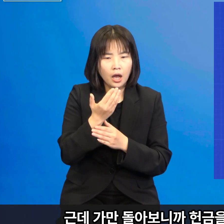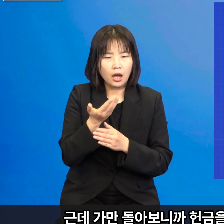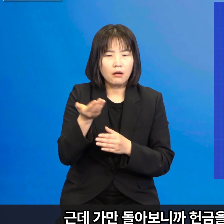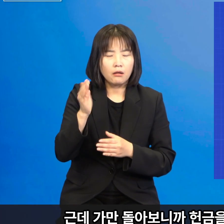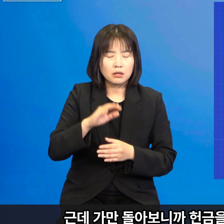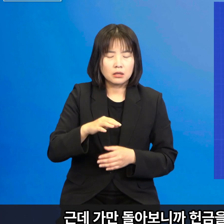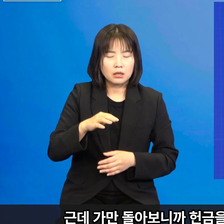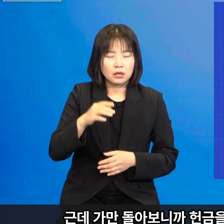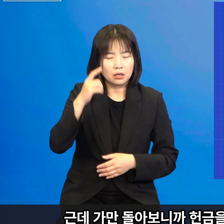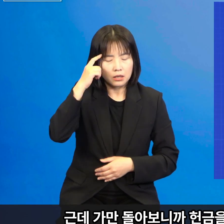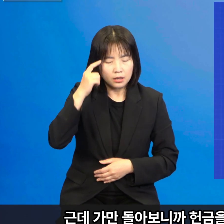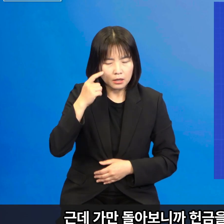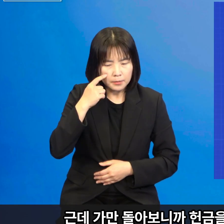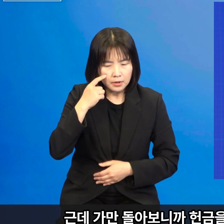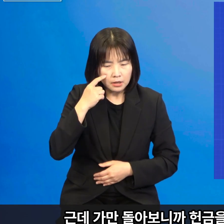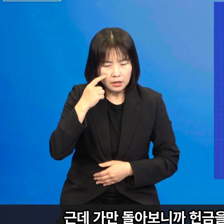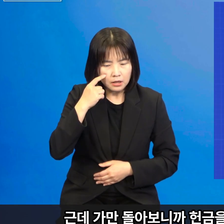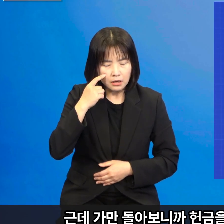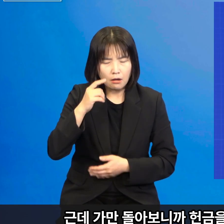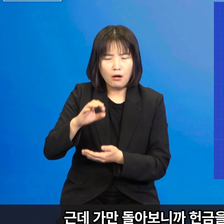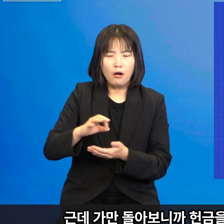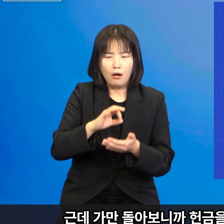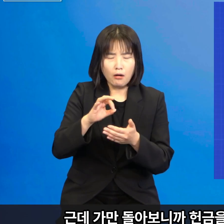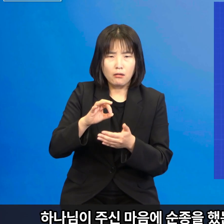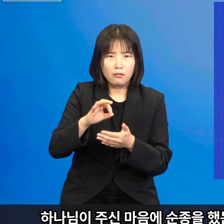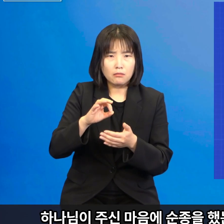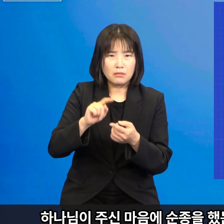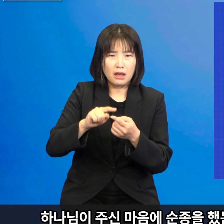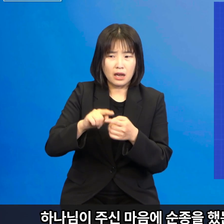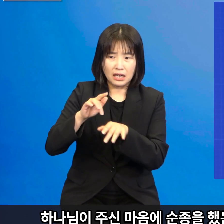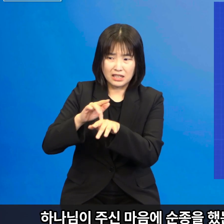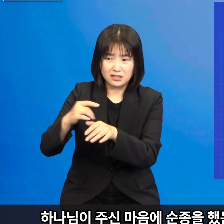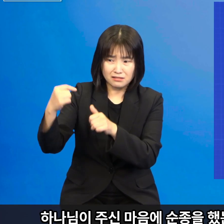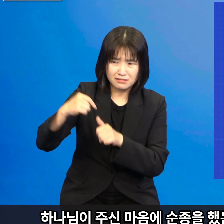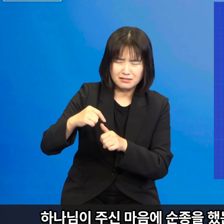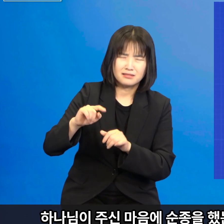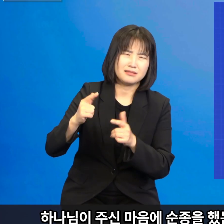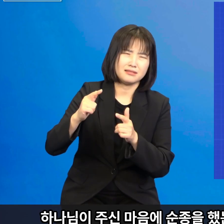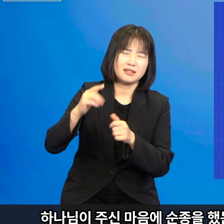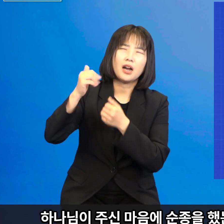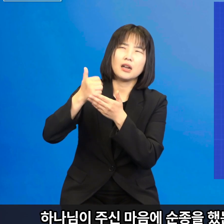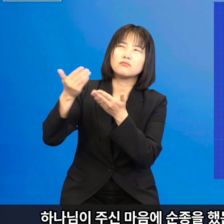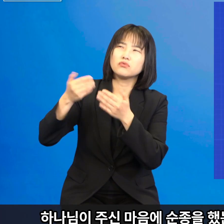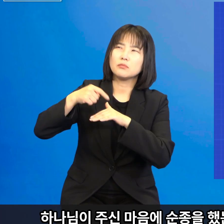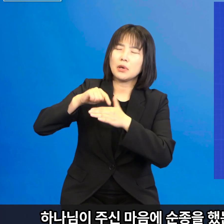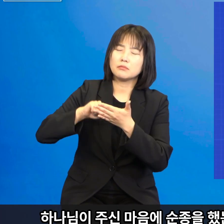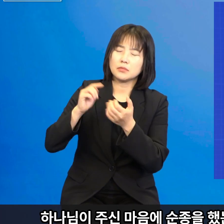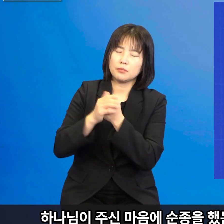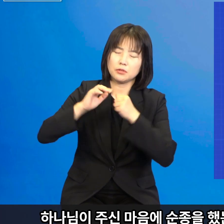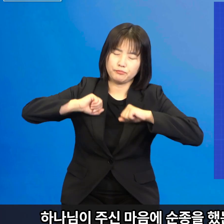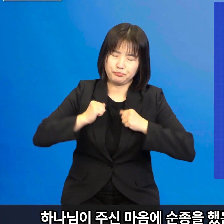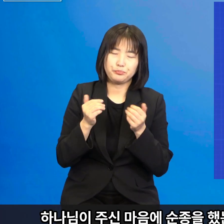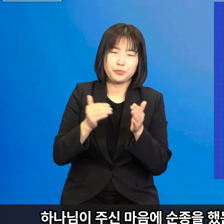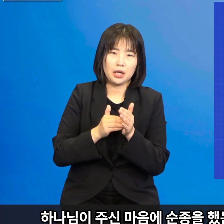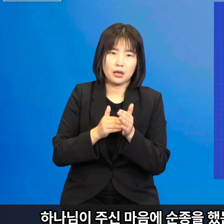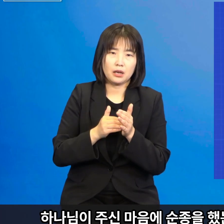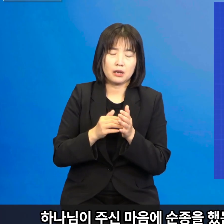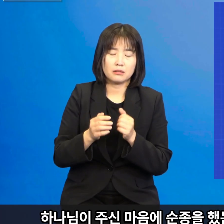돌아보니까 헌금을 사탄이 그렇게 하라고 할까? 하나님이 주신 마음이 순종을 했는데 돌아보면요 16년